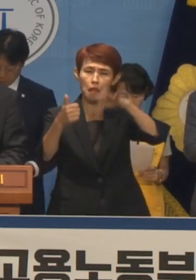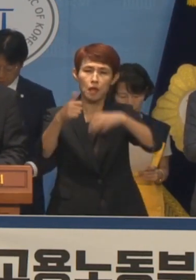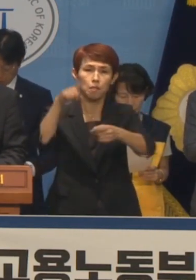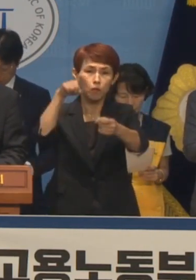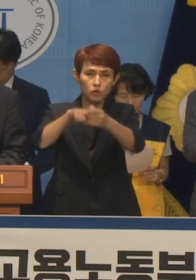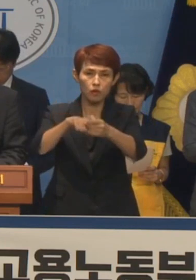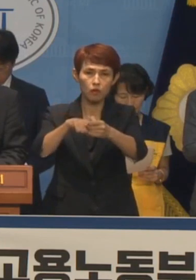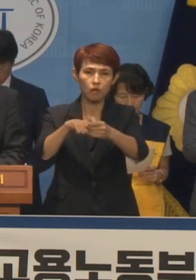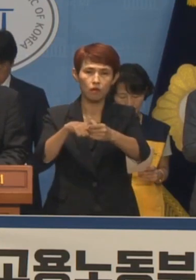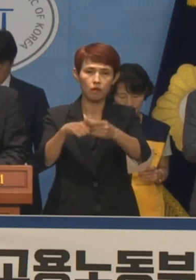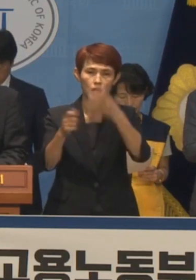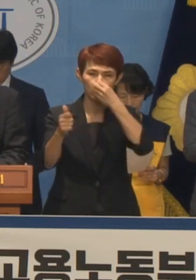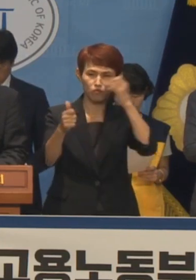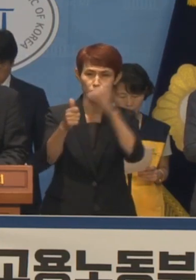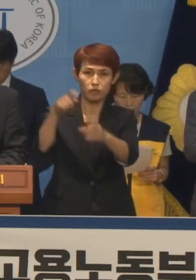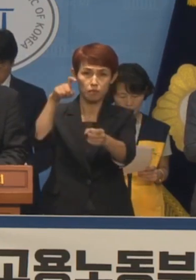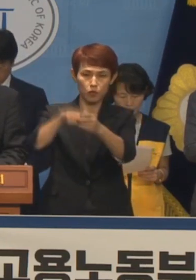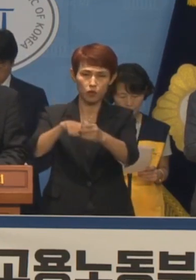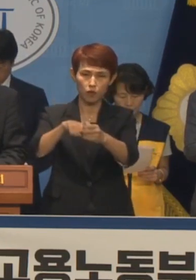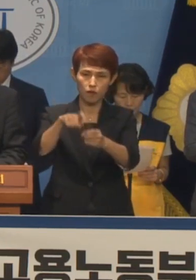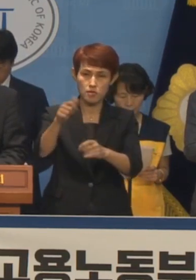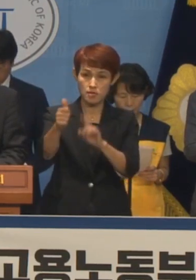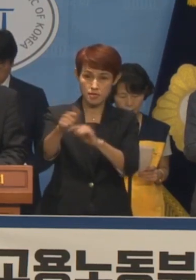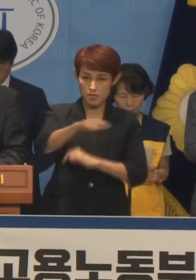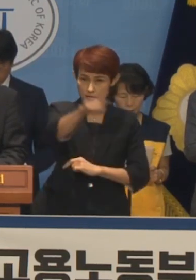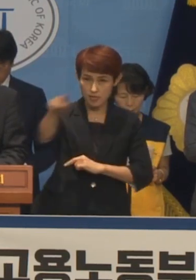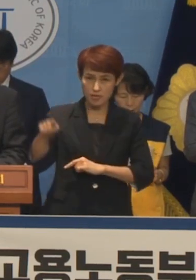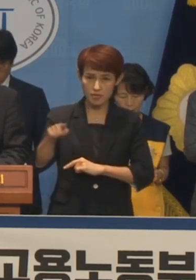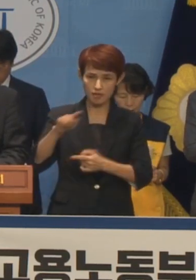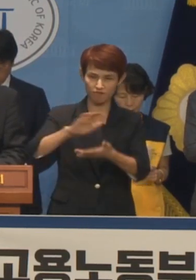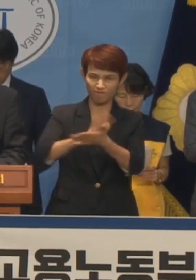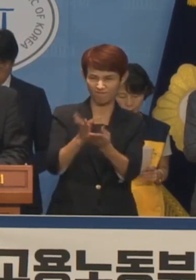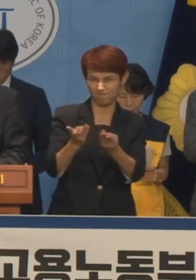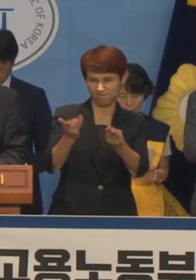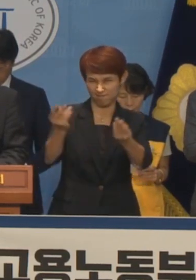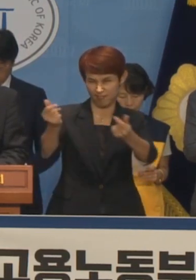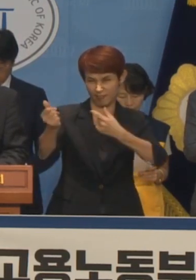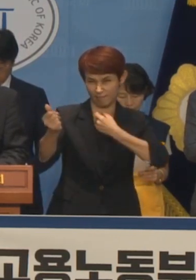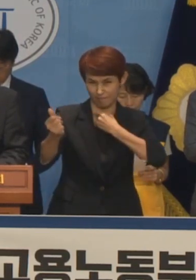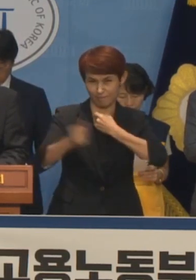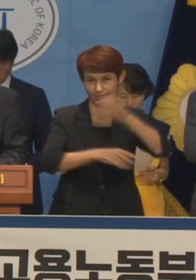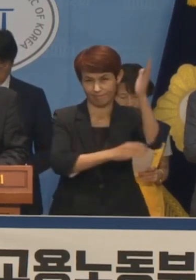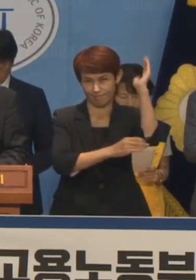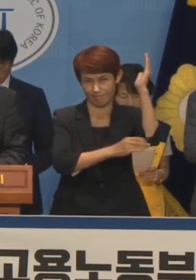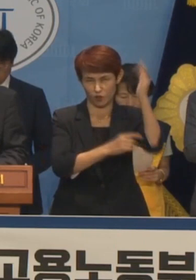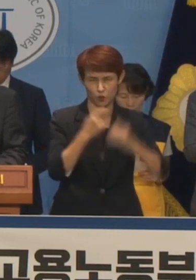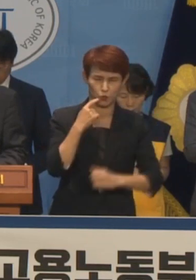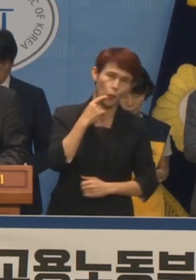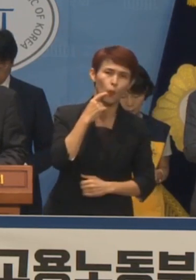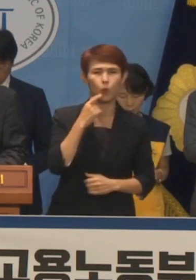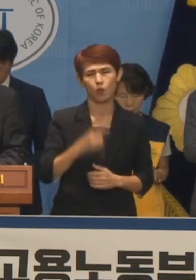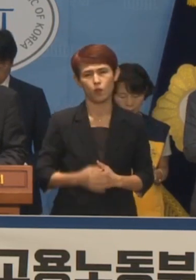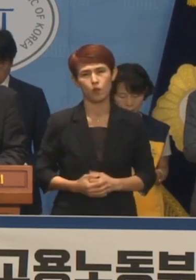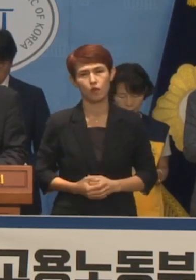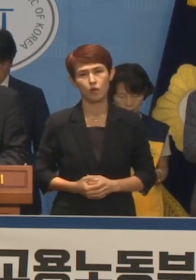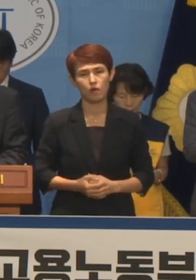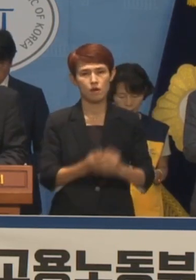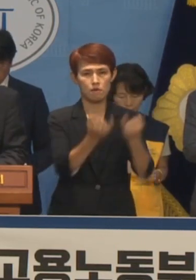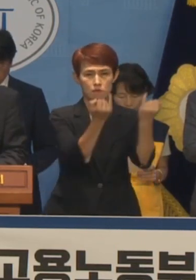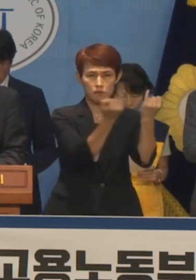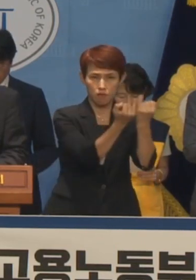목적으로 그 대상이 정말 죽어 없어지길 바라는 진심을 담아 쏟아낸 말들이다.